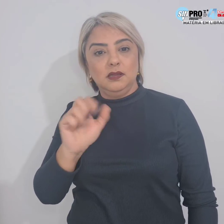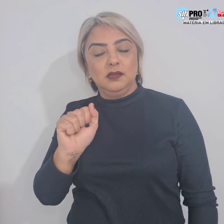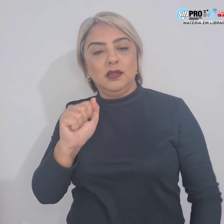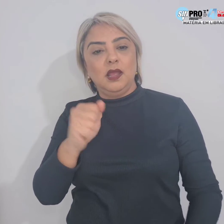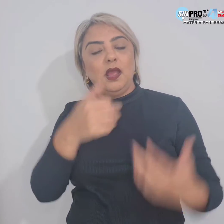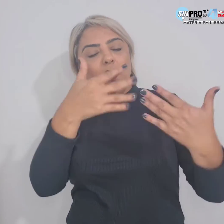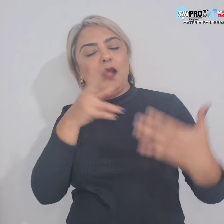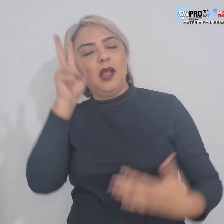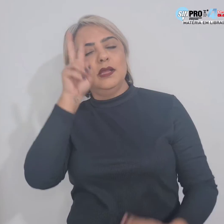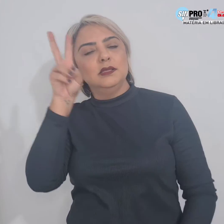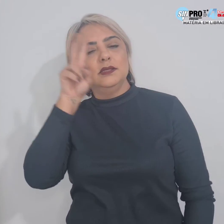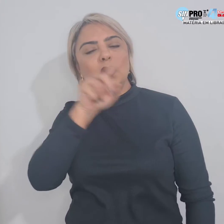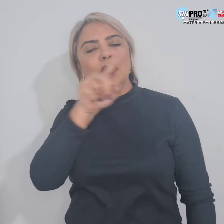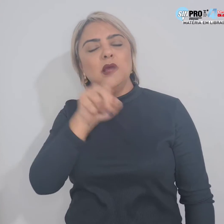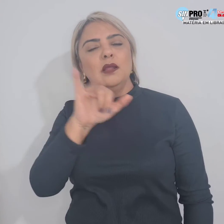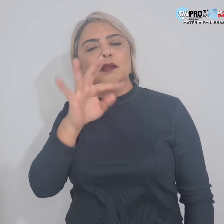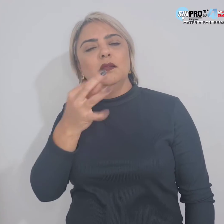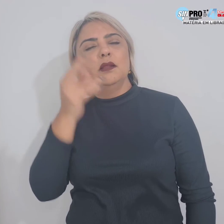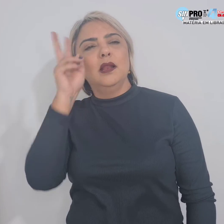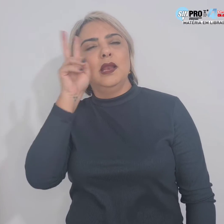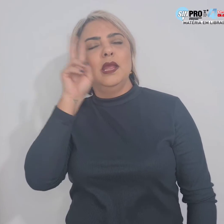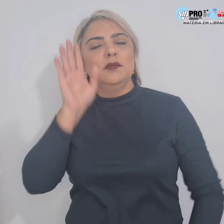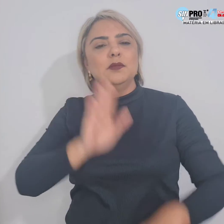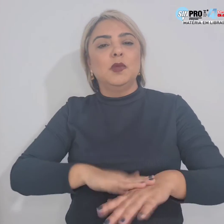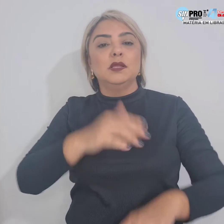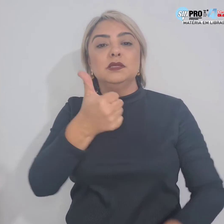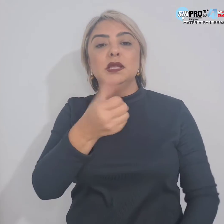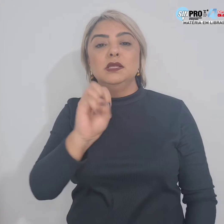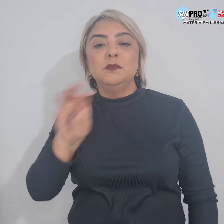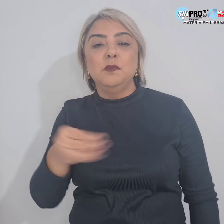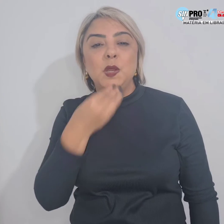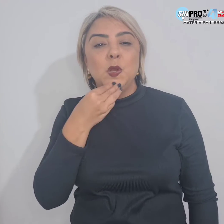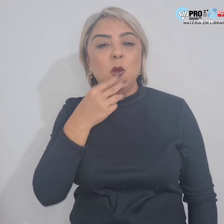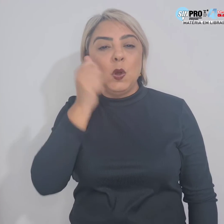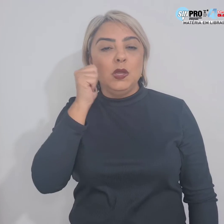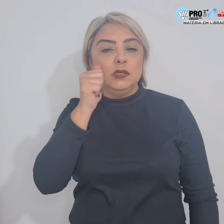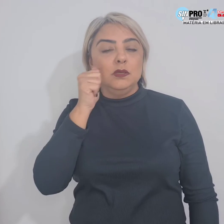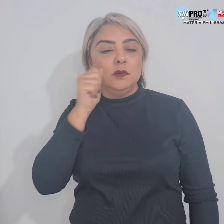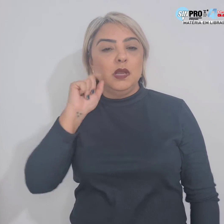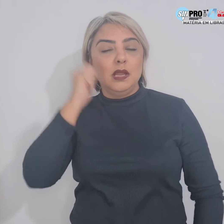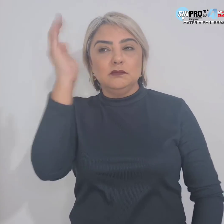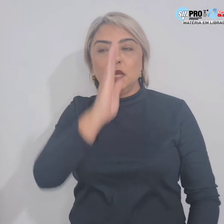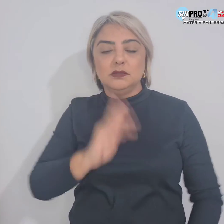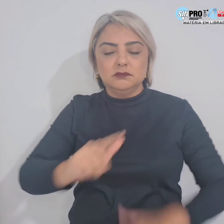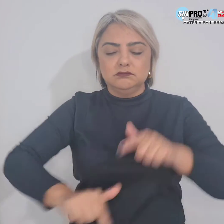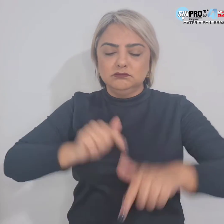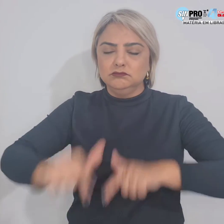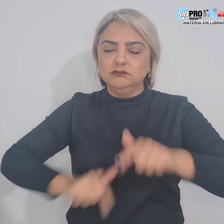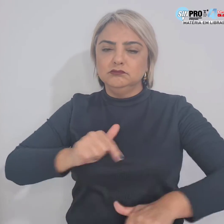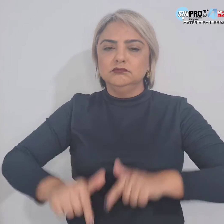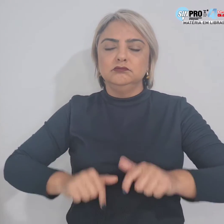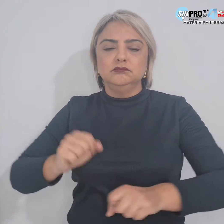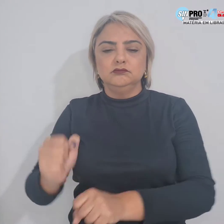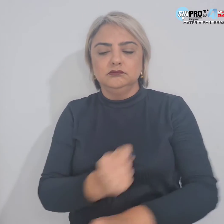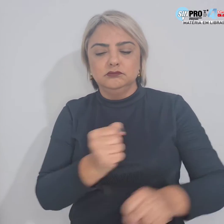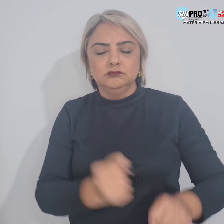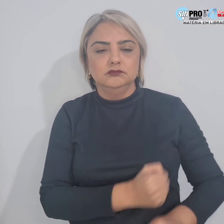A história de Zita lembra a de mais de 6 milhões de mulheres brasileiras que atuam como trabalhadoras